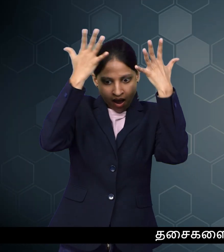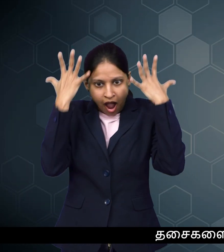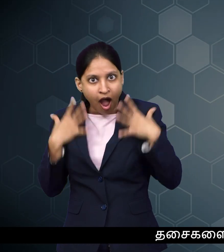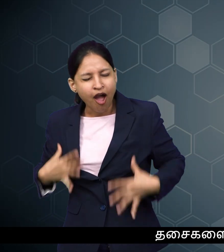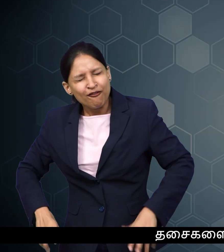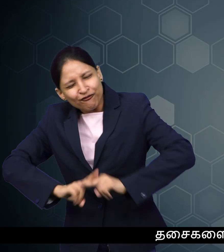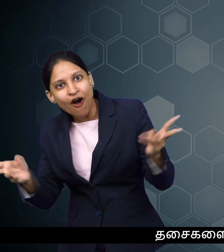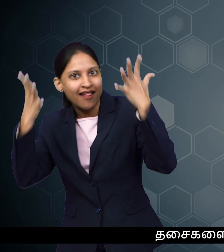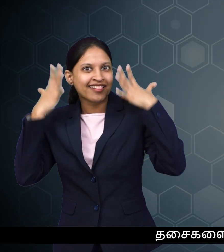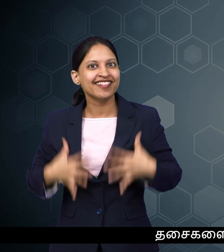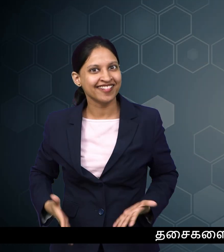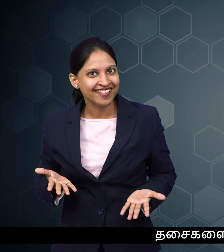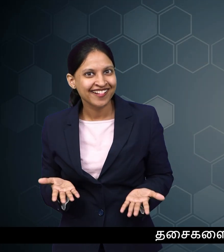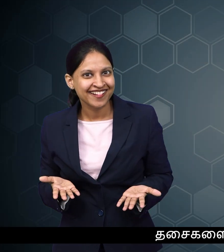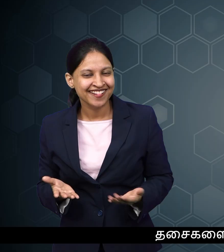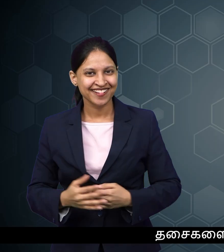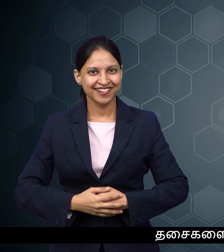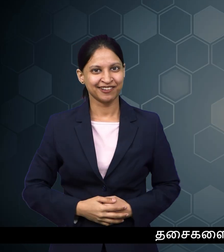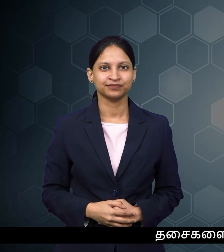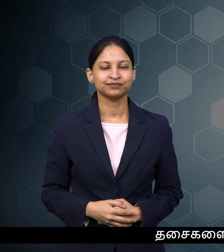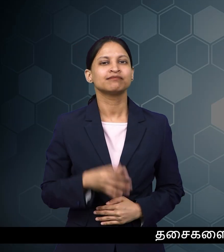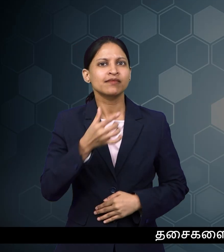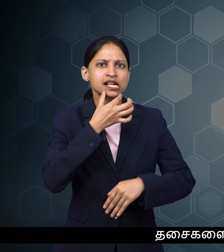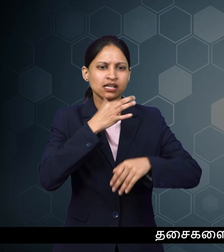தசைகளையும் மூடியுள்ளது.